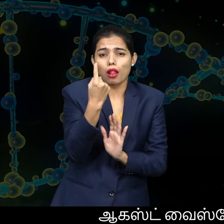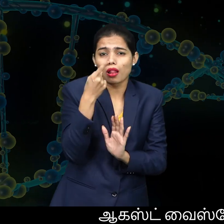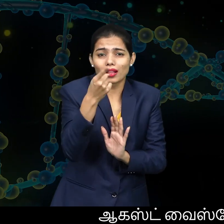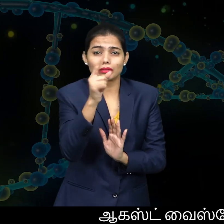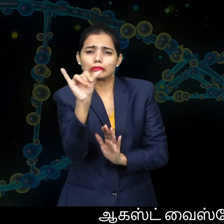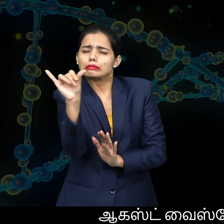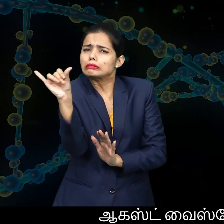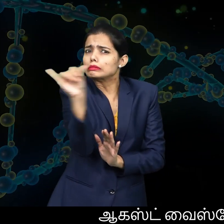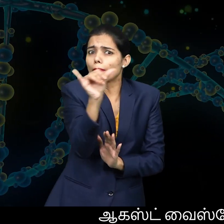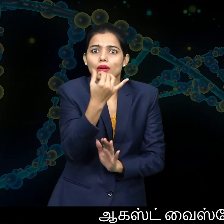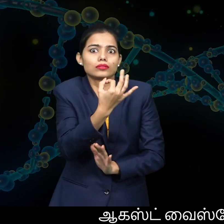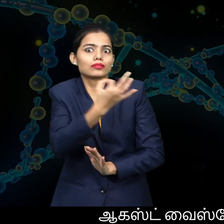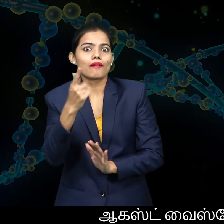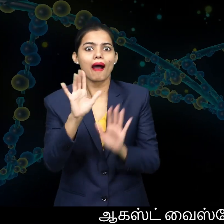ஆகஸ்ட் வேஸ்மேன் அனுமானித்தார்.